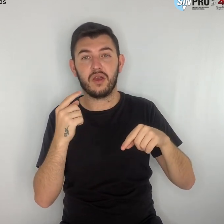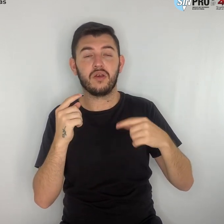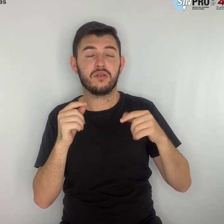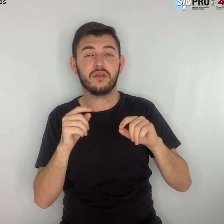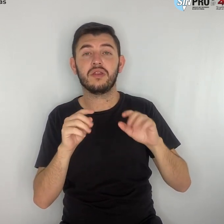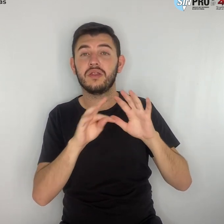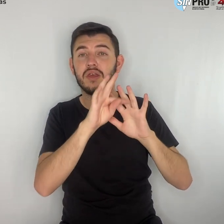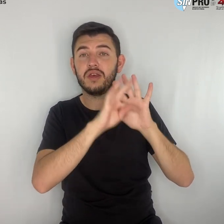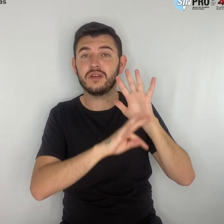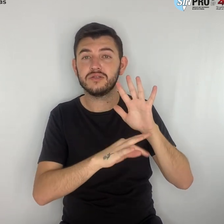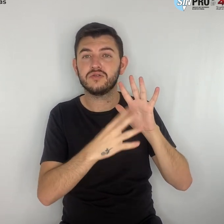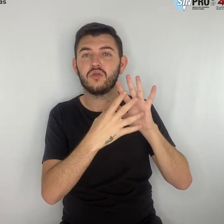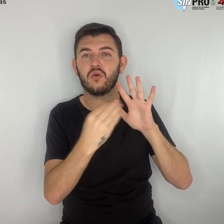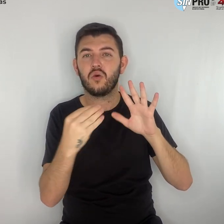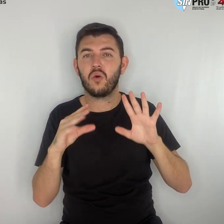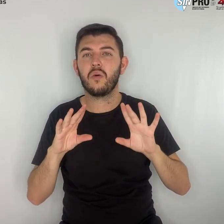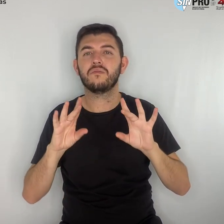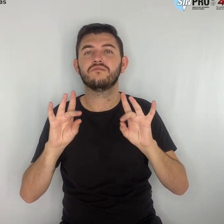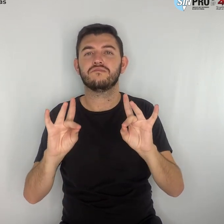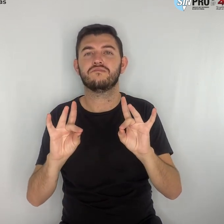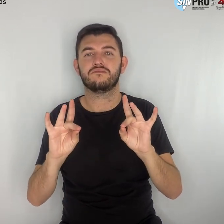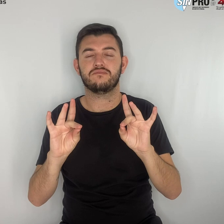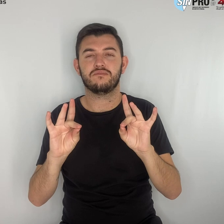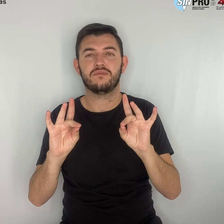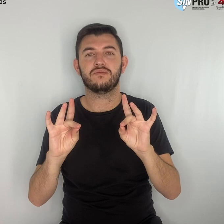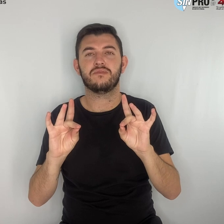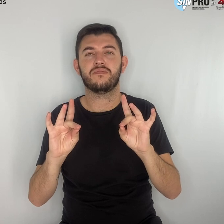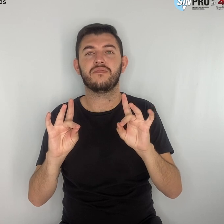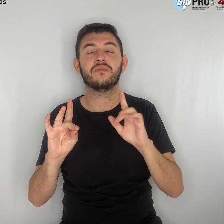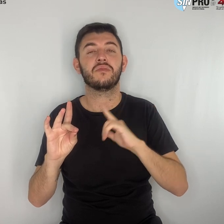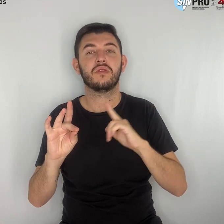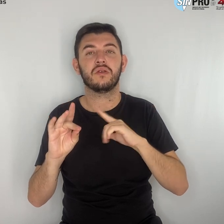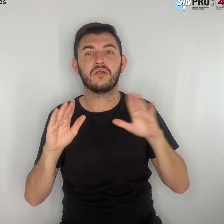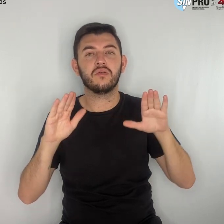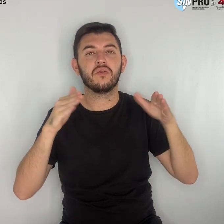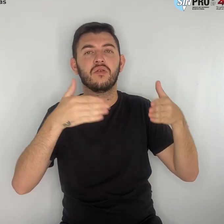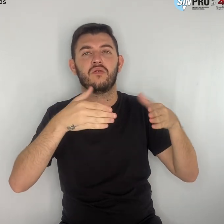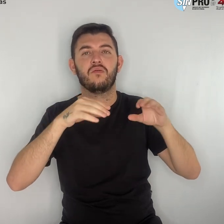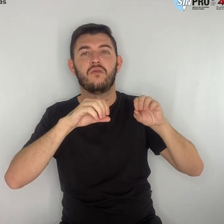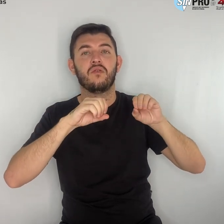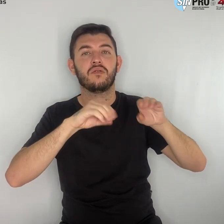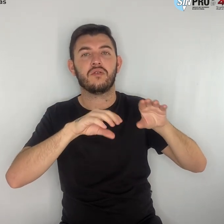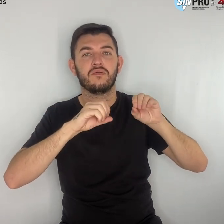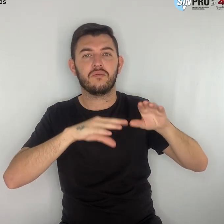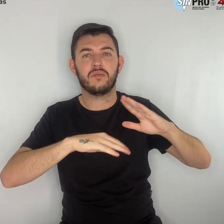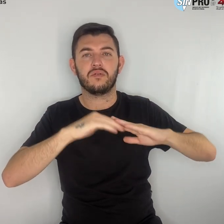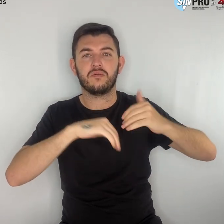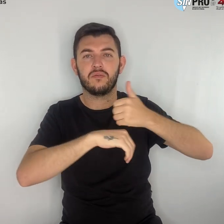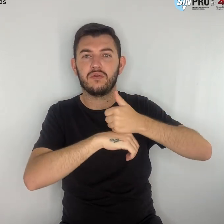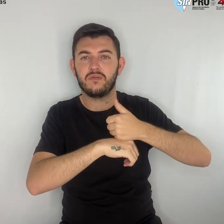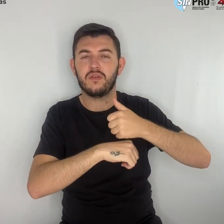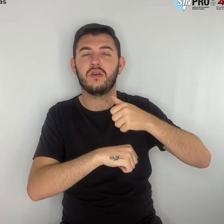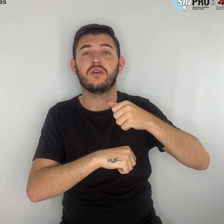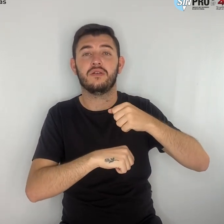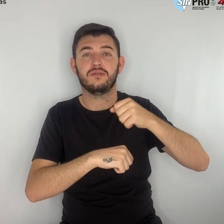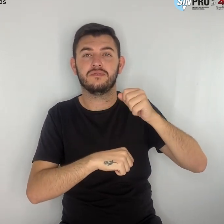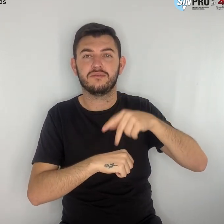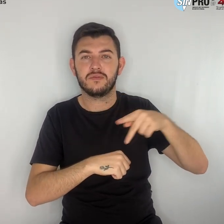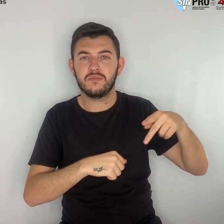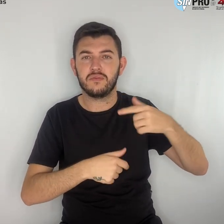Os pressupostos da formação docente para atuar no ensino médio não podem ser